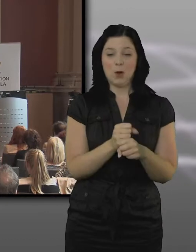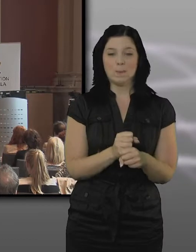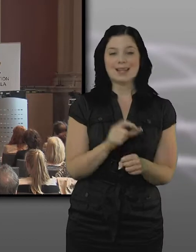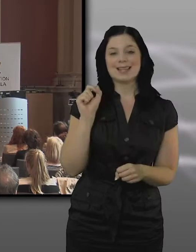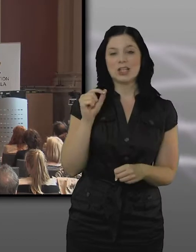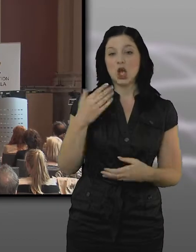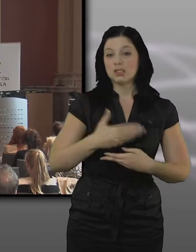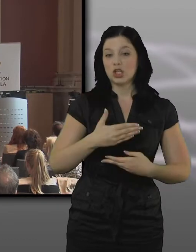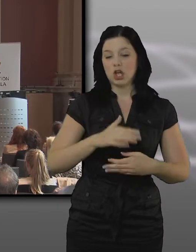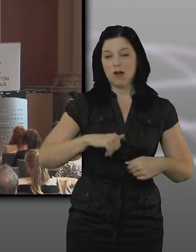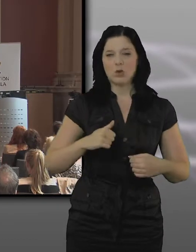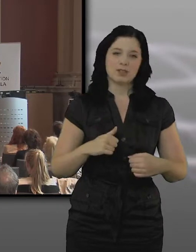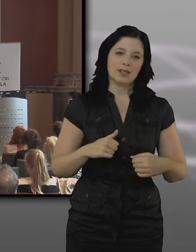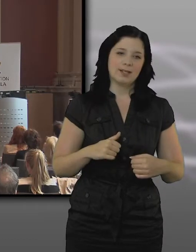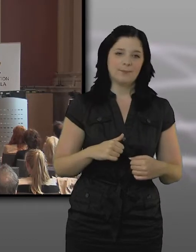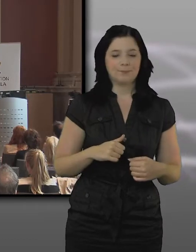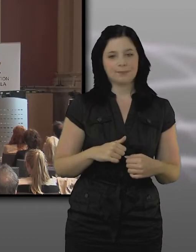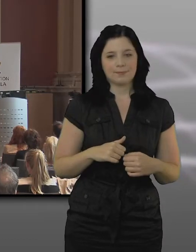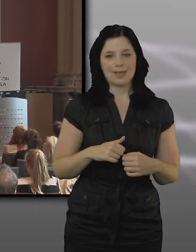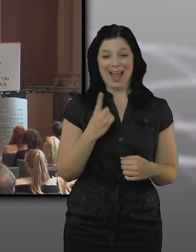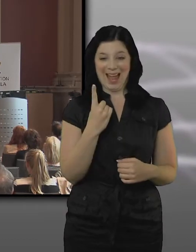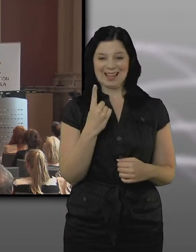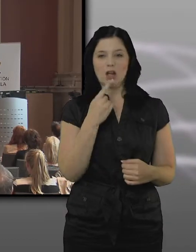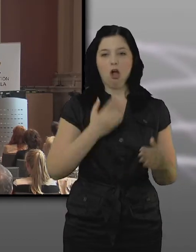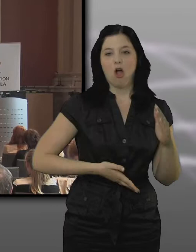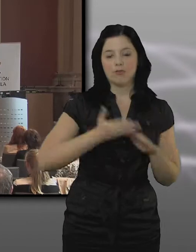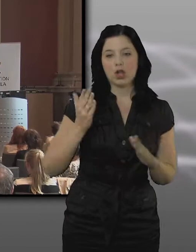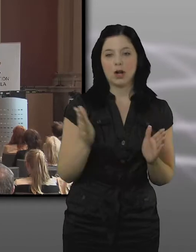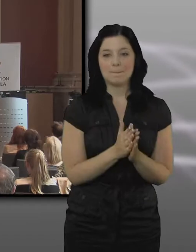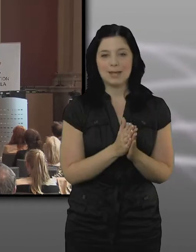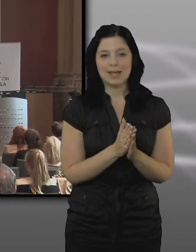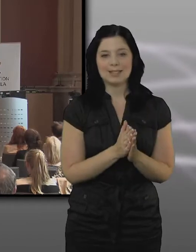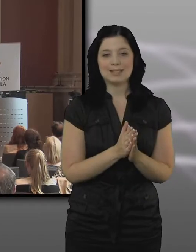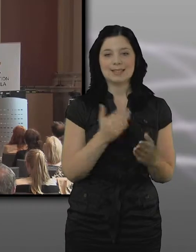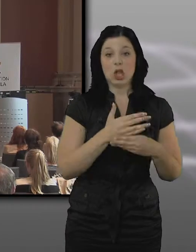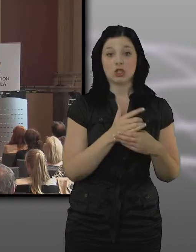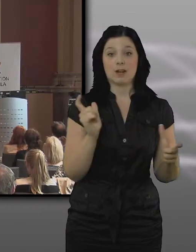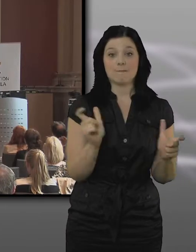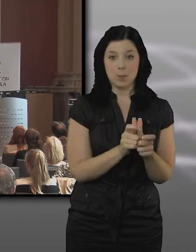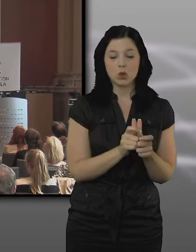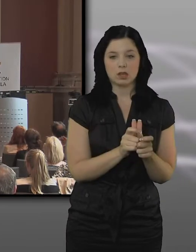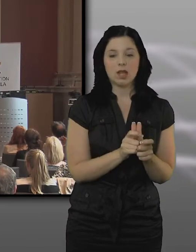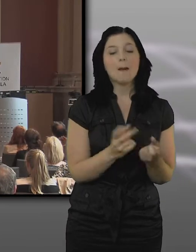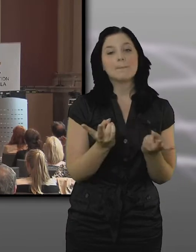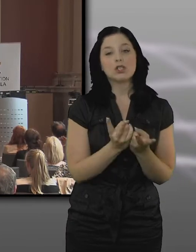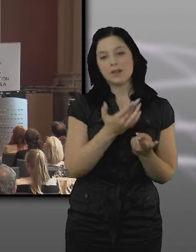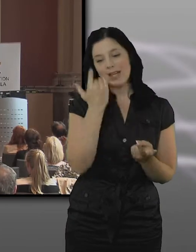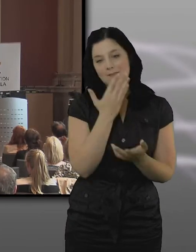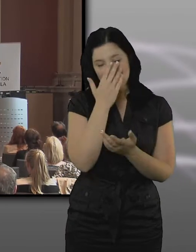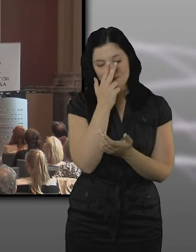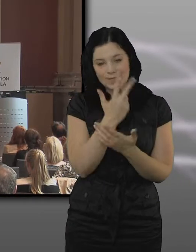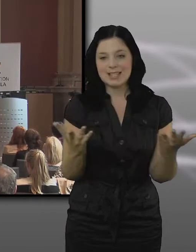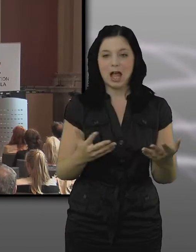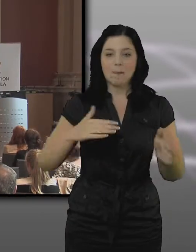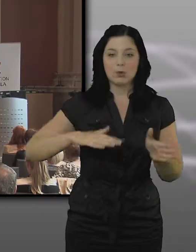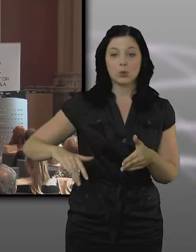har fått ett enhet. Vi har ordnat ett avtal med Teaterförbundet så att vi kan visa då produktionen som